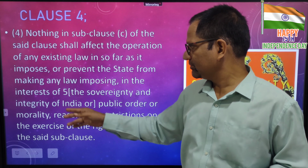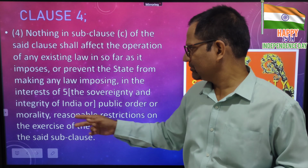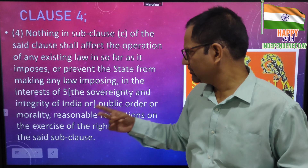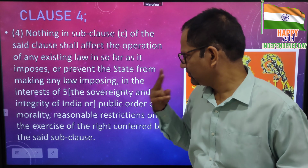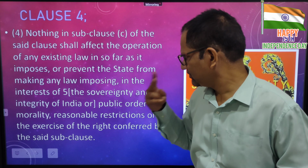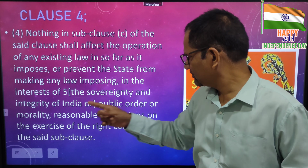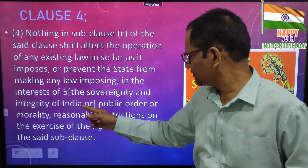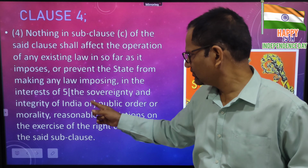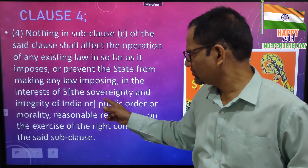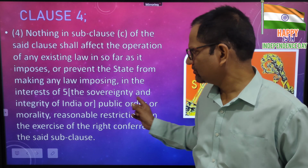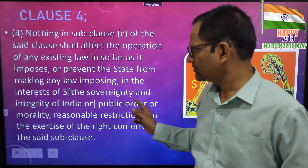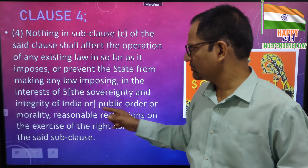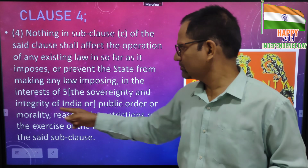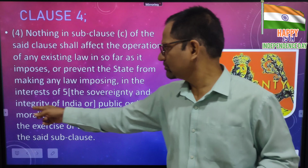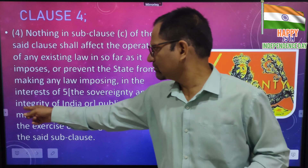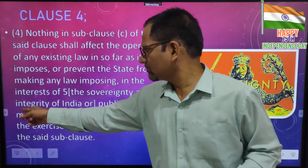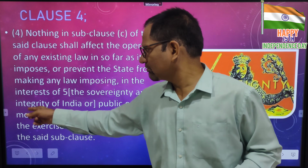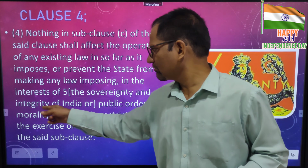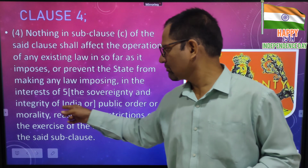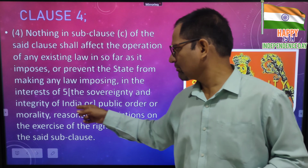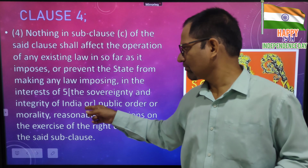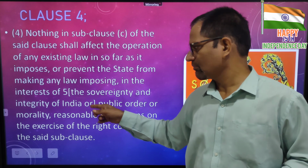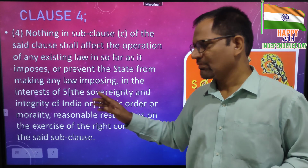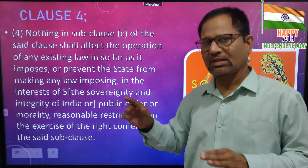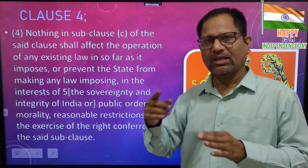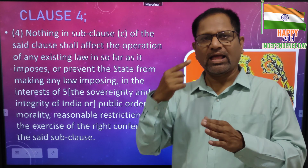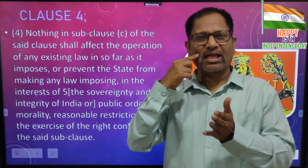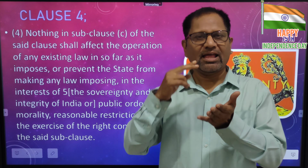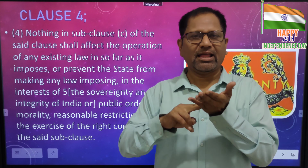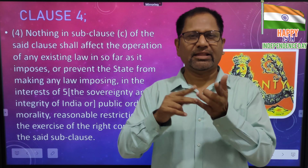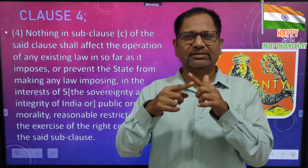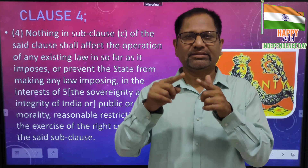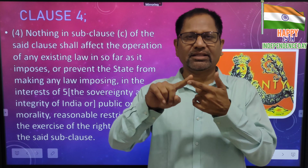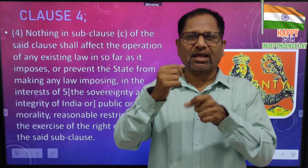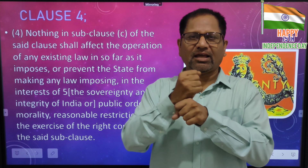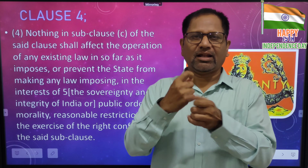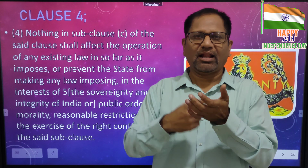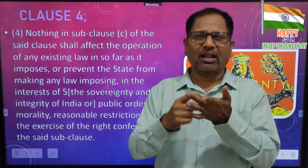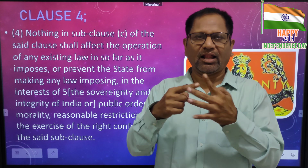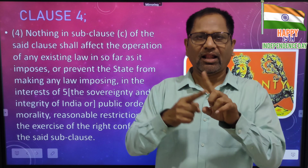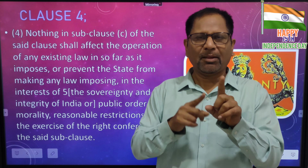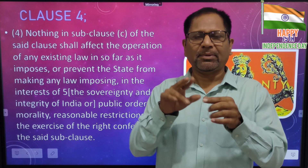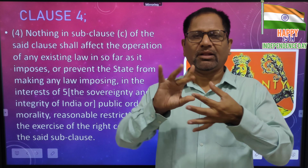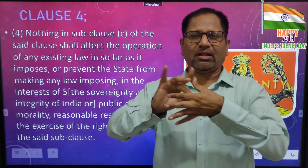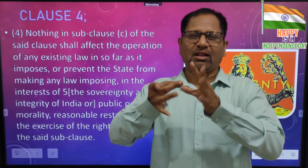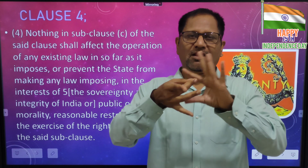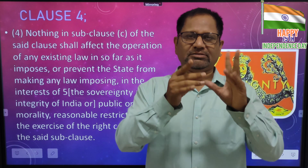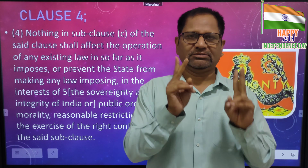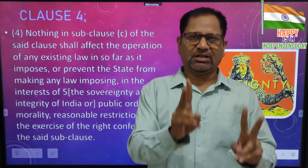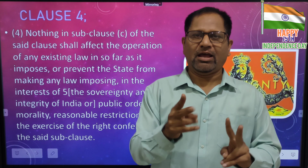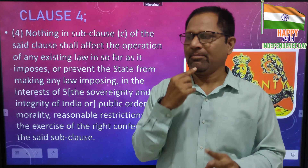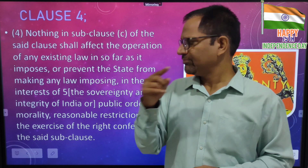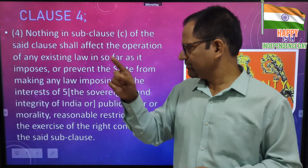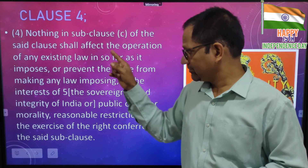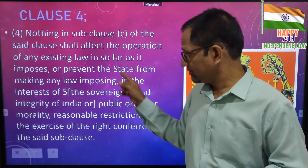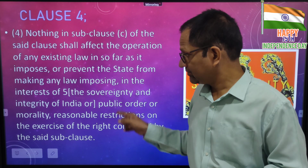इसी तरह से क्लॉज 4 में आप देखें, यहाँ पे भी सोवेरेनिटी एंड इंटेग्रिटी ऑफ मतलब देश की इसके बारे में कहा